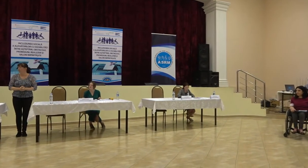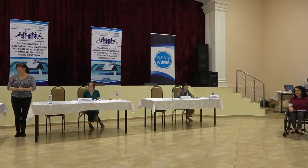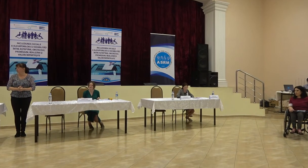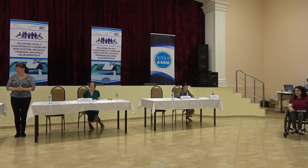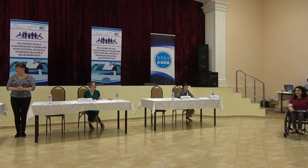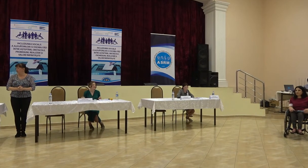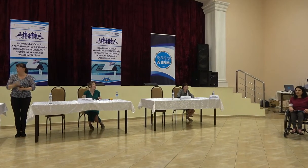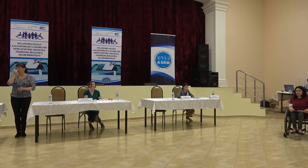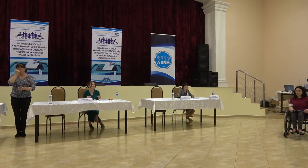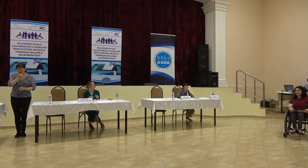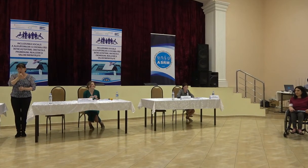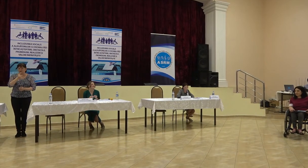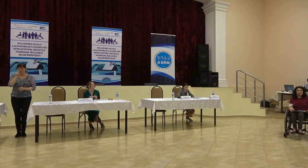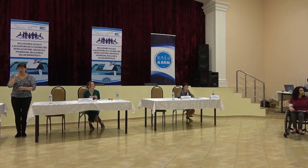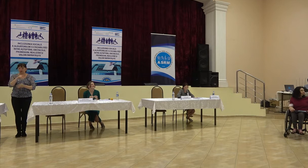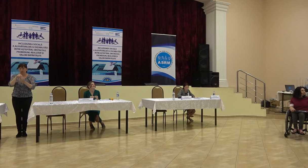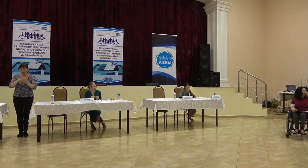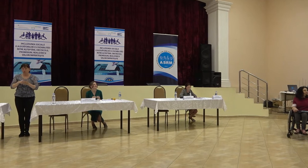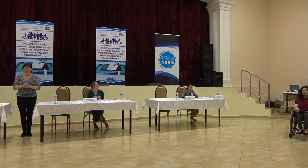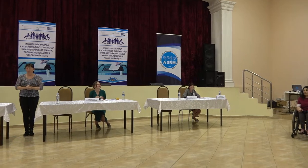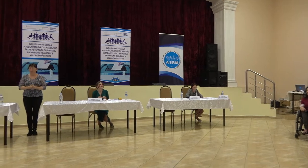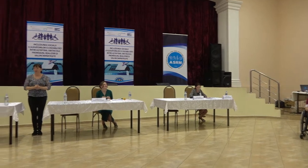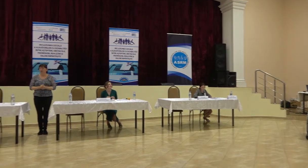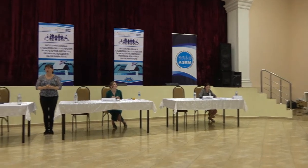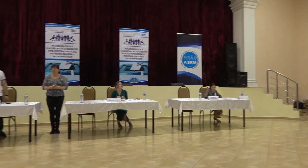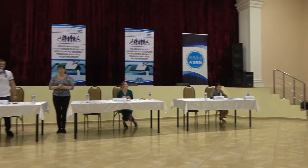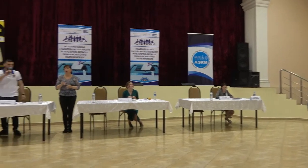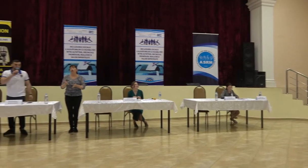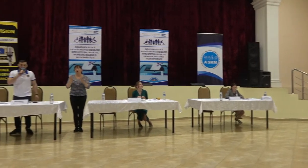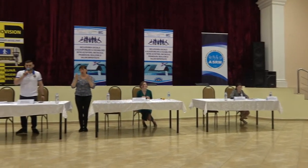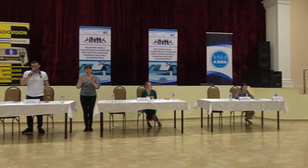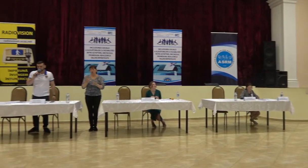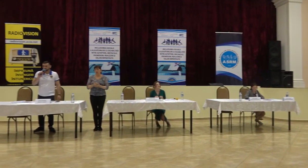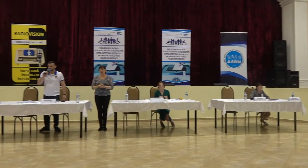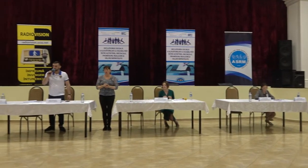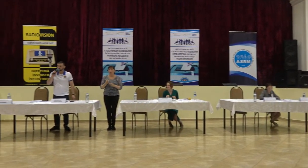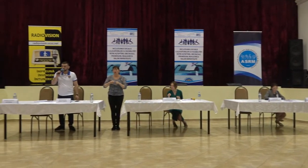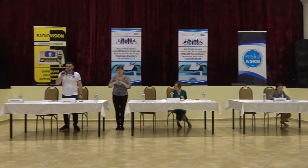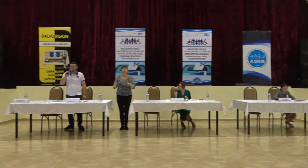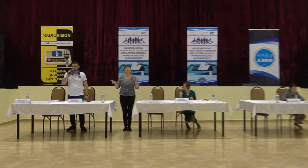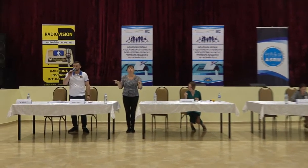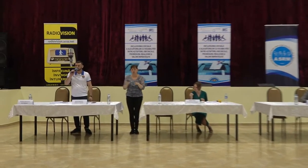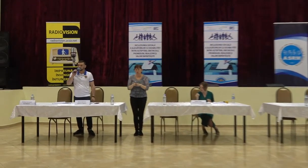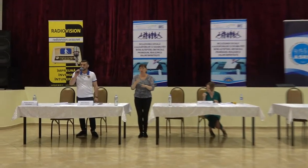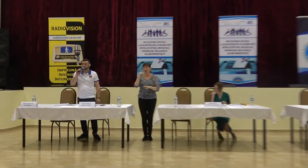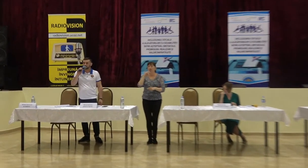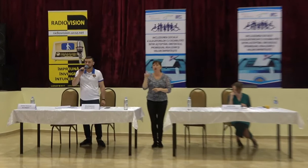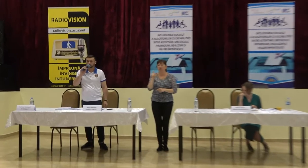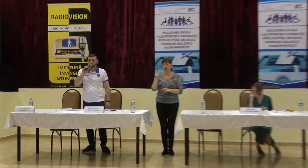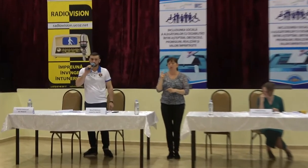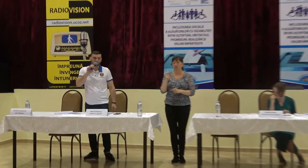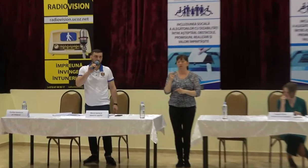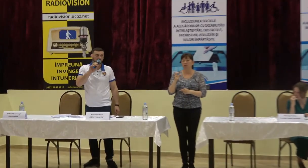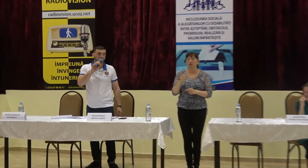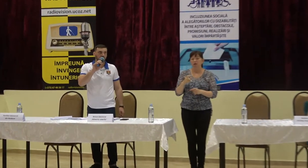Da. Mulțumesc mult pentru întrebare. Desigur, aceasta este la fel una din problemele cu care